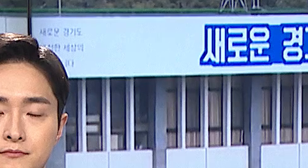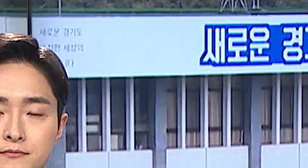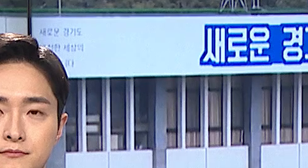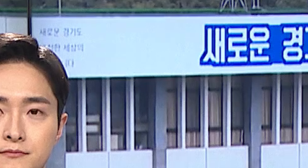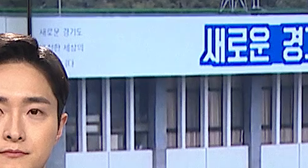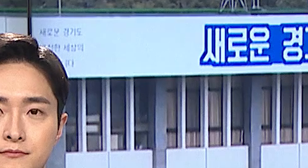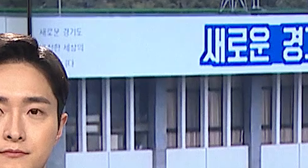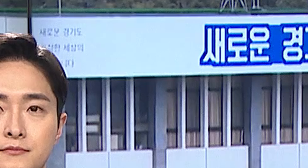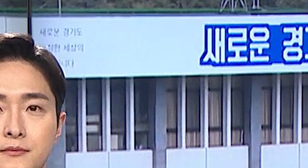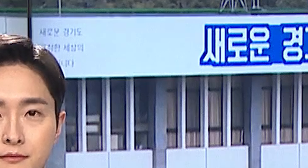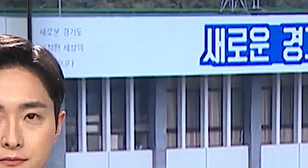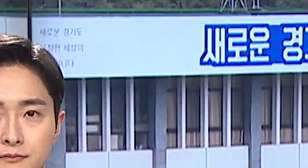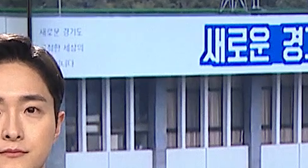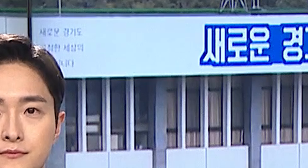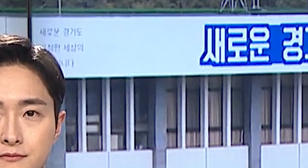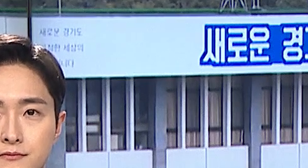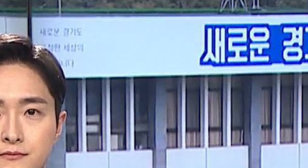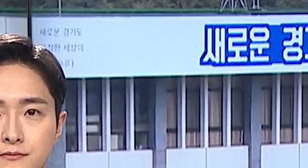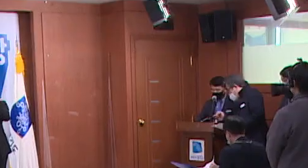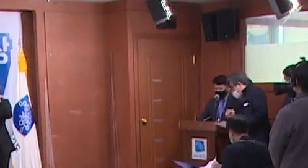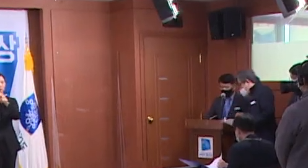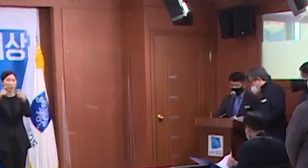것으로 보입니다. 이지훈 기자입니다.